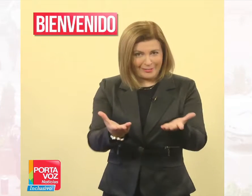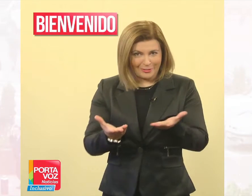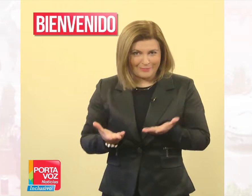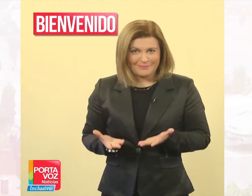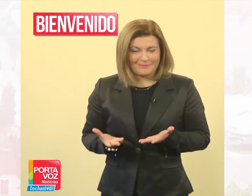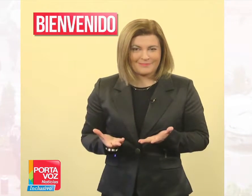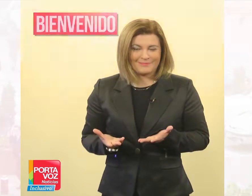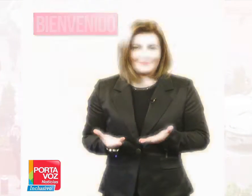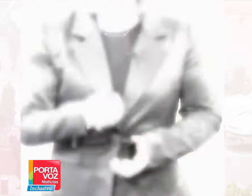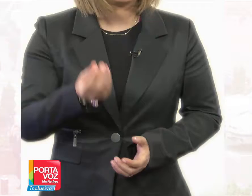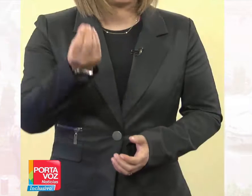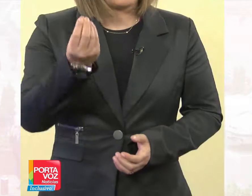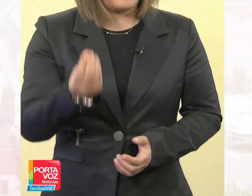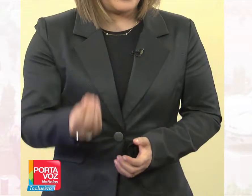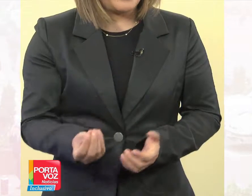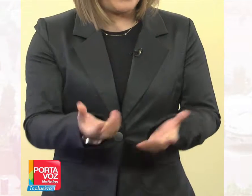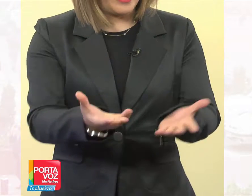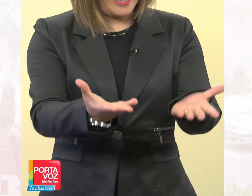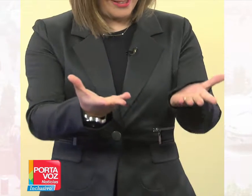Bienvenido.